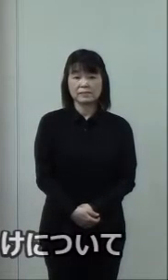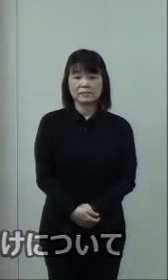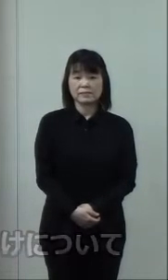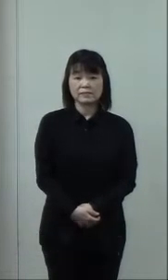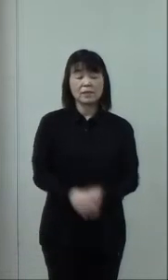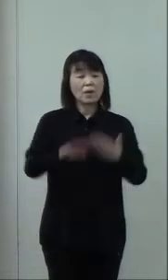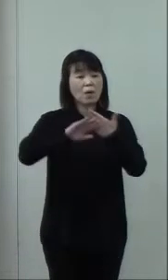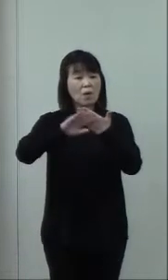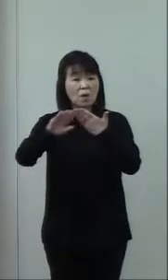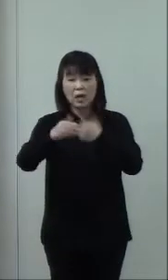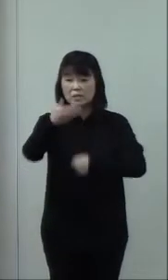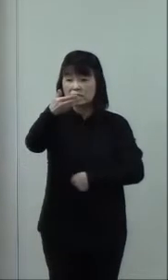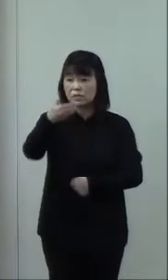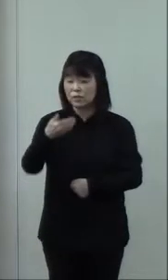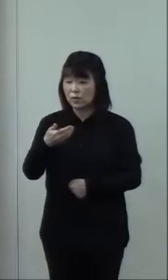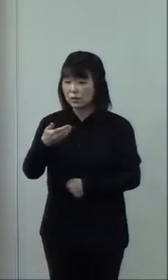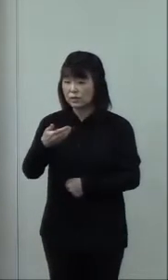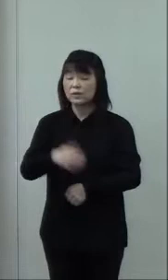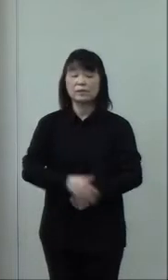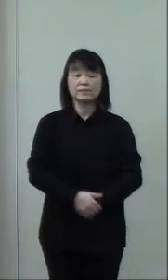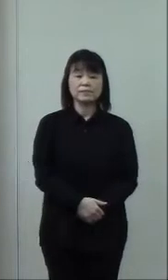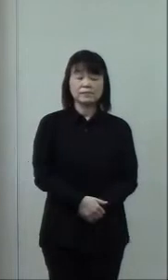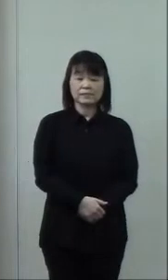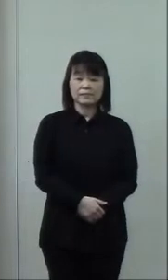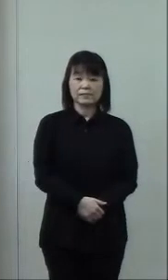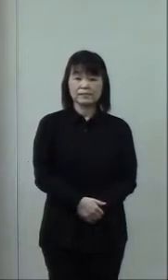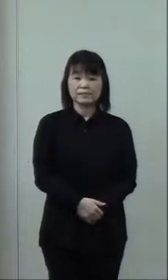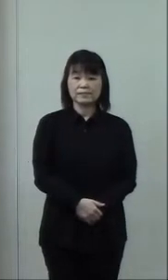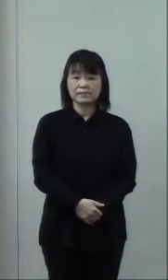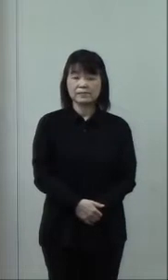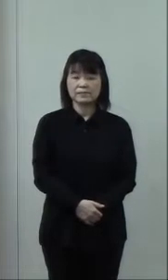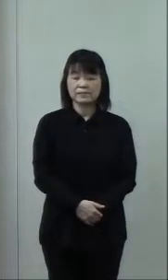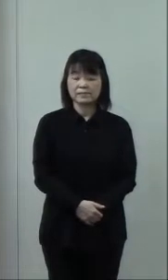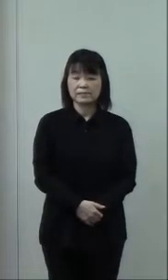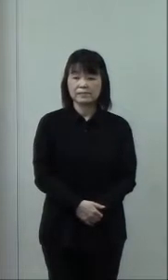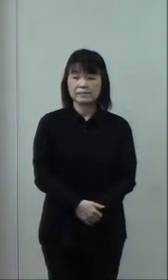他にございませんでしょうか。どうぞ。